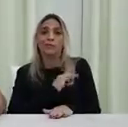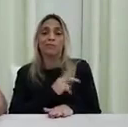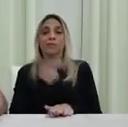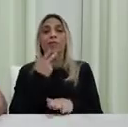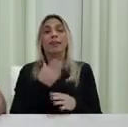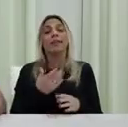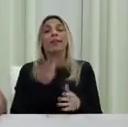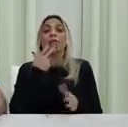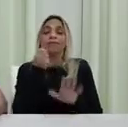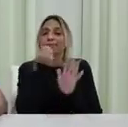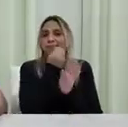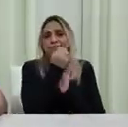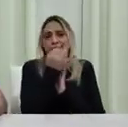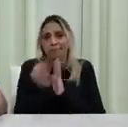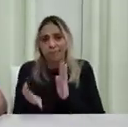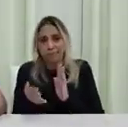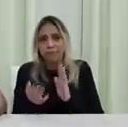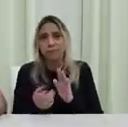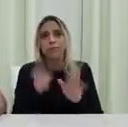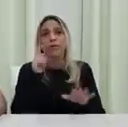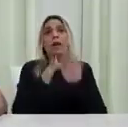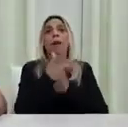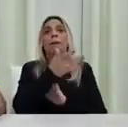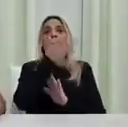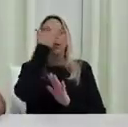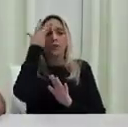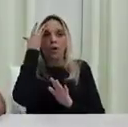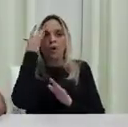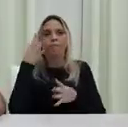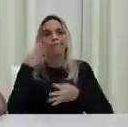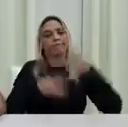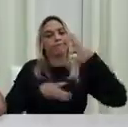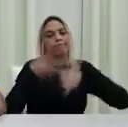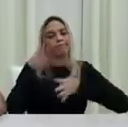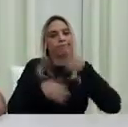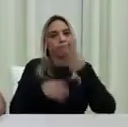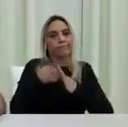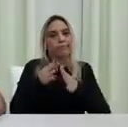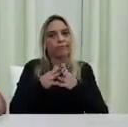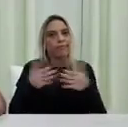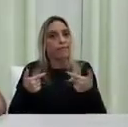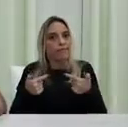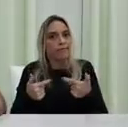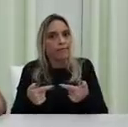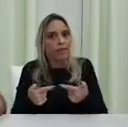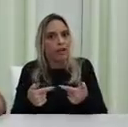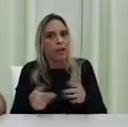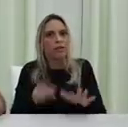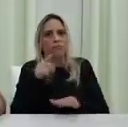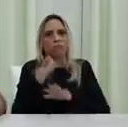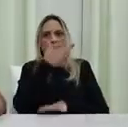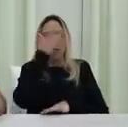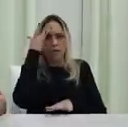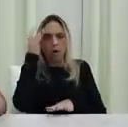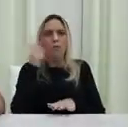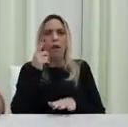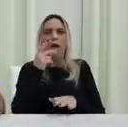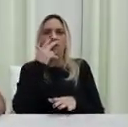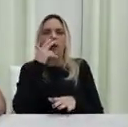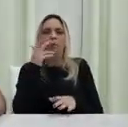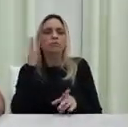vezes, alguém interfere numa ação criminosa na frente, aquela pessoa na frente já está ameaçando